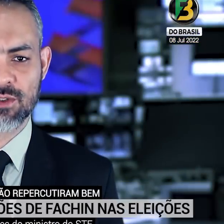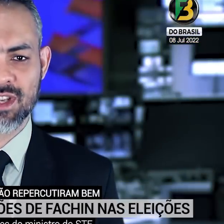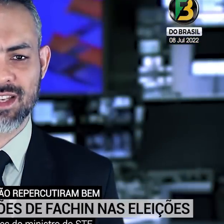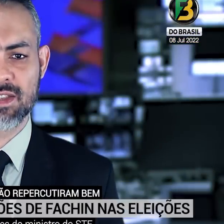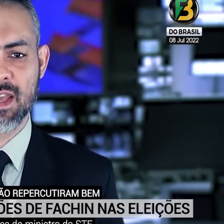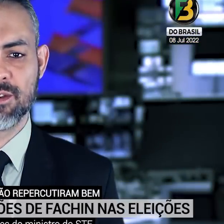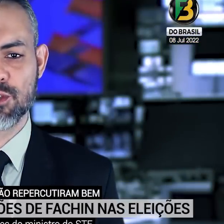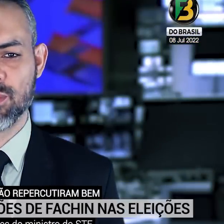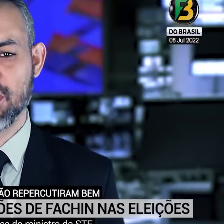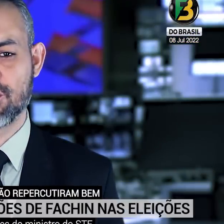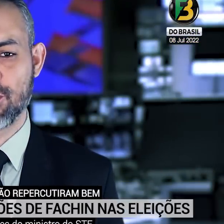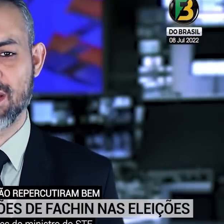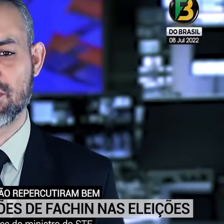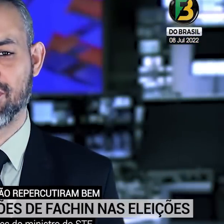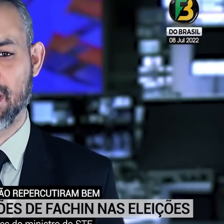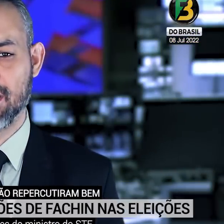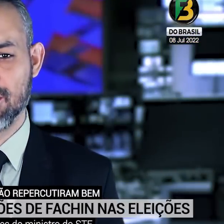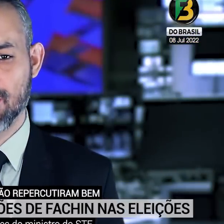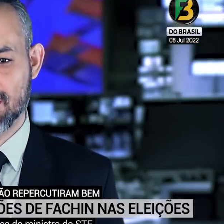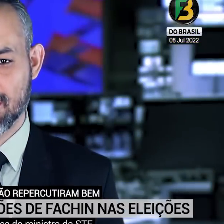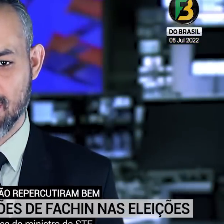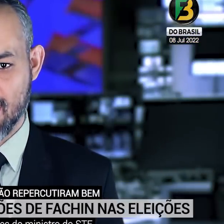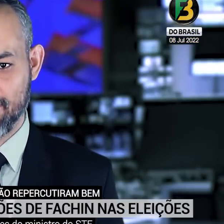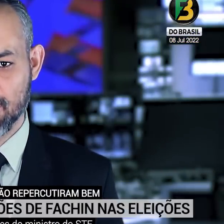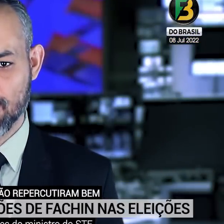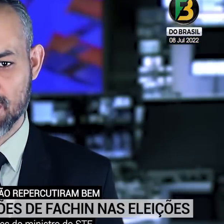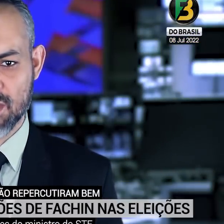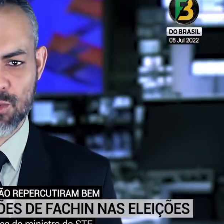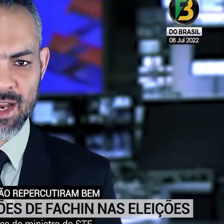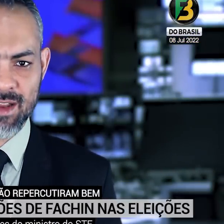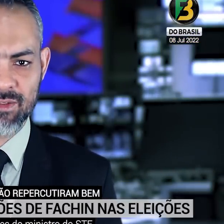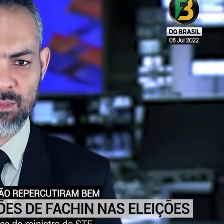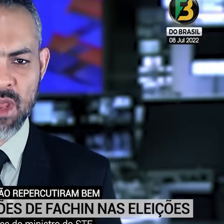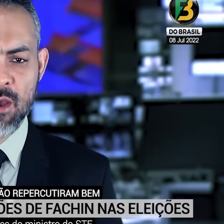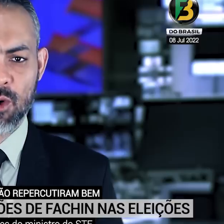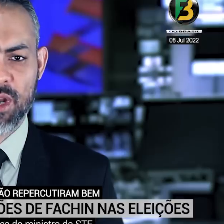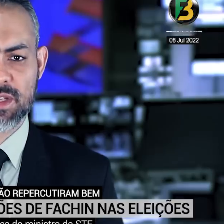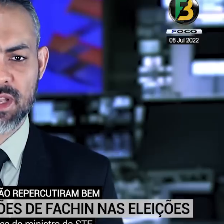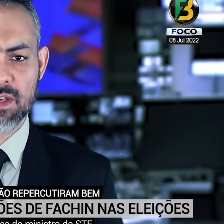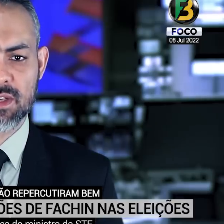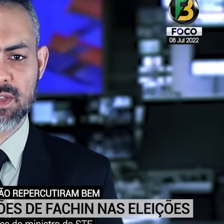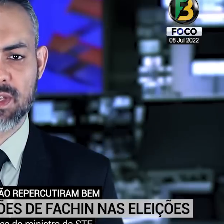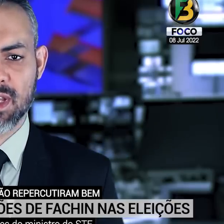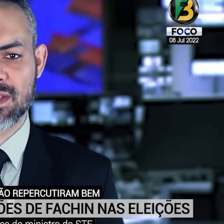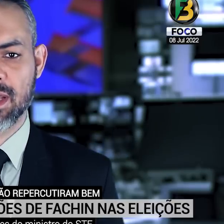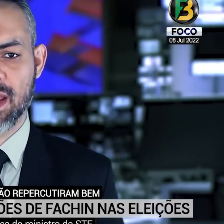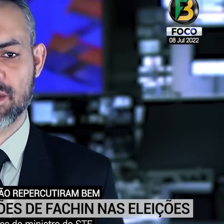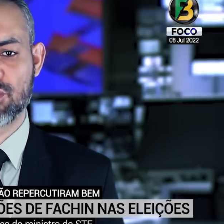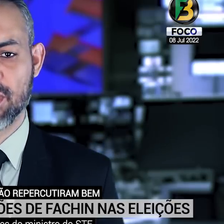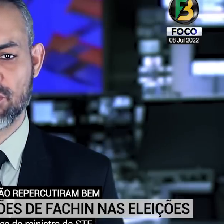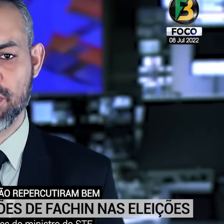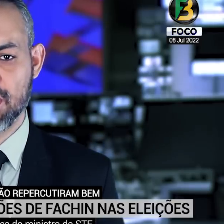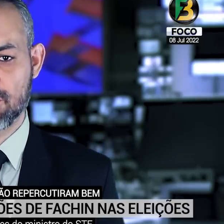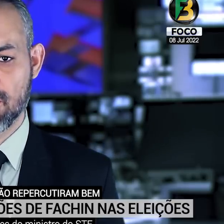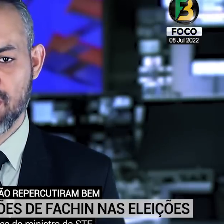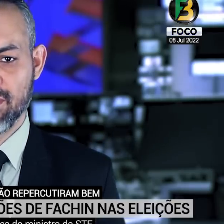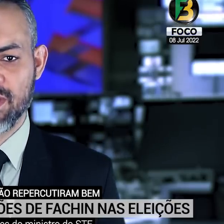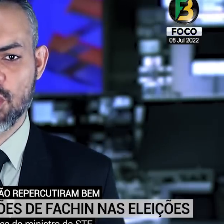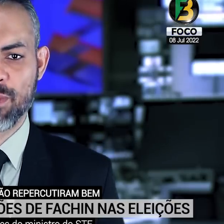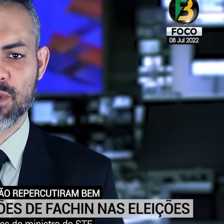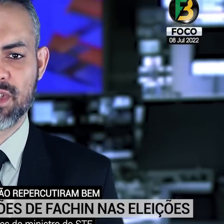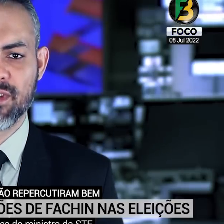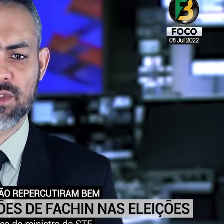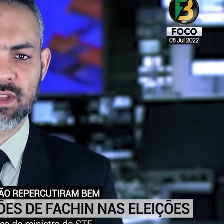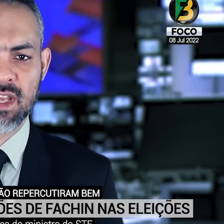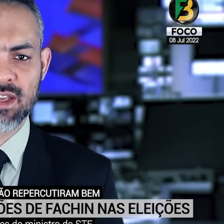comentou ações recentes do ministro Edson fachin do STF durante a sua Live o presidente disse que as declarações do ministro